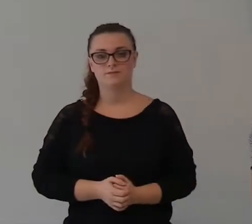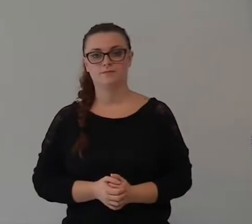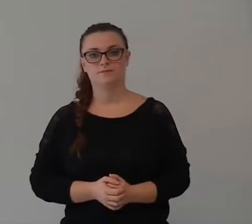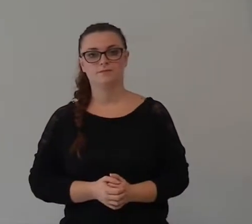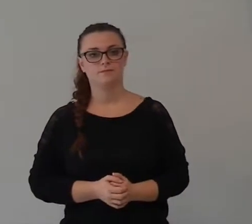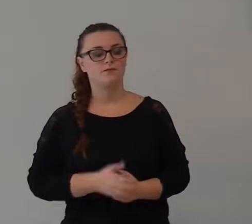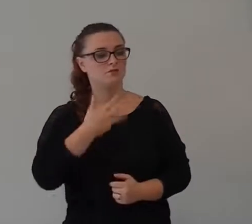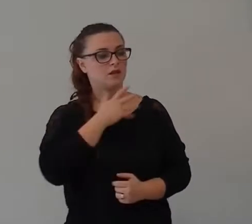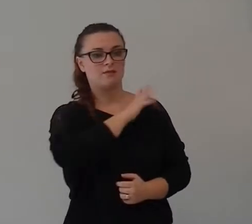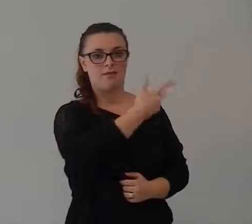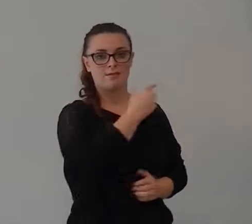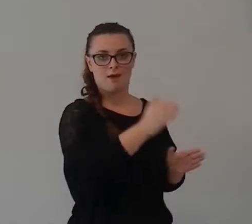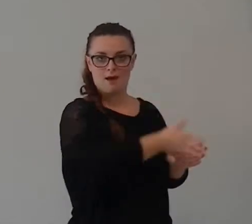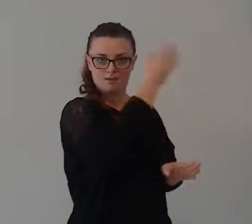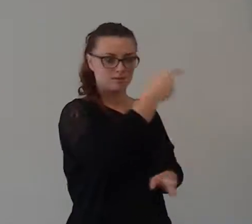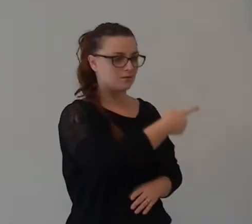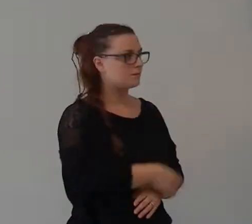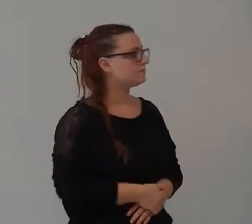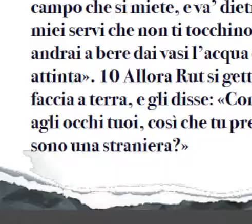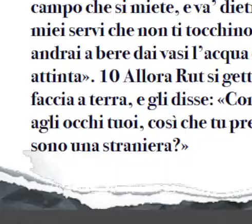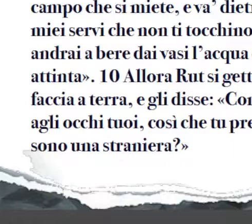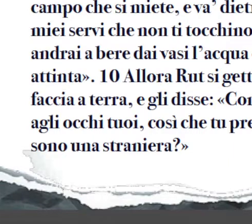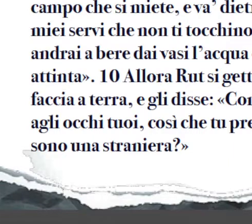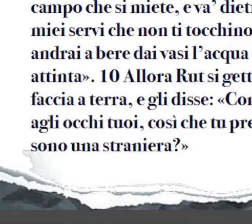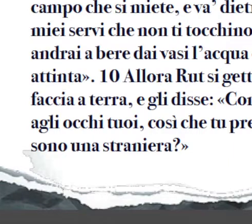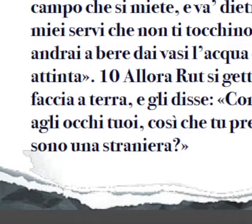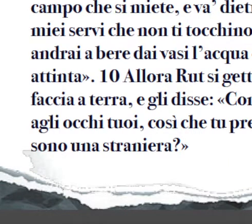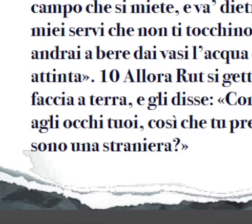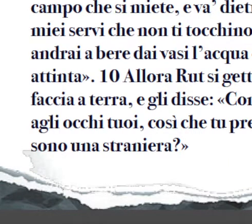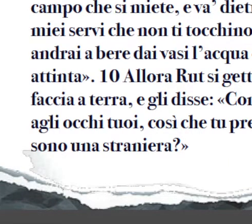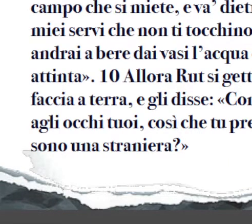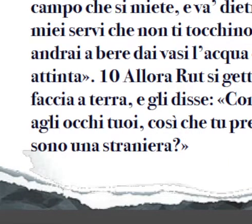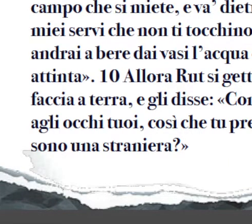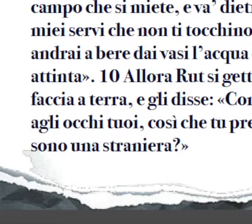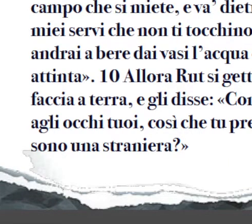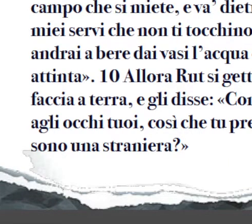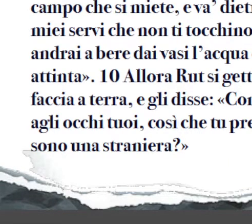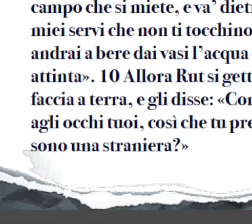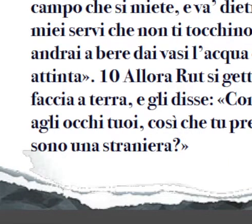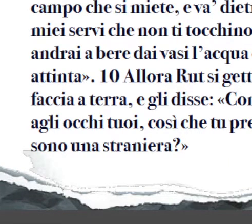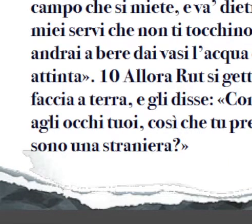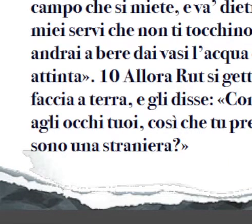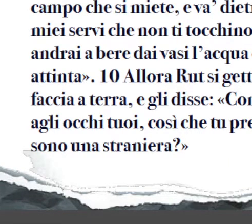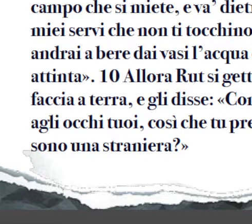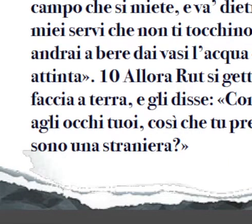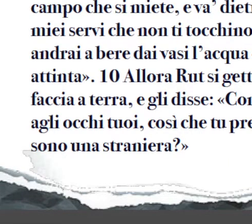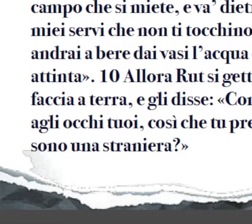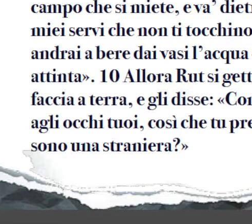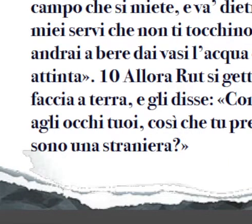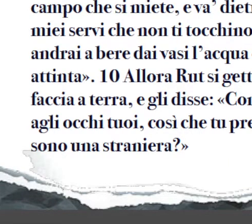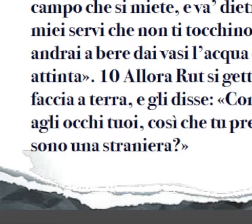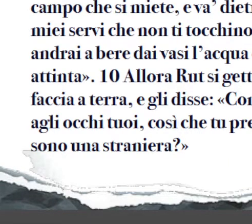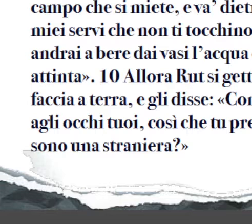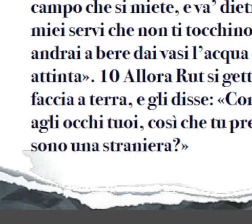Versetti da 8 a 10. Allora Boaz disse a Ruth, ascolta figlia mia, non andare a spigolare in un altro